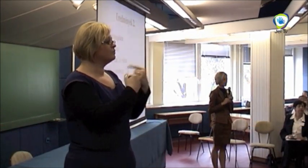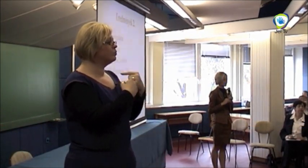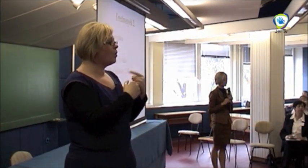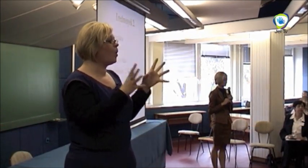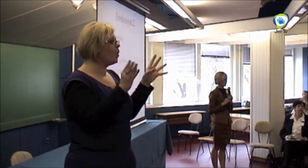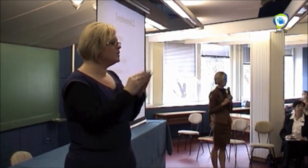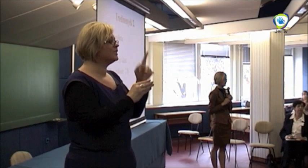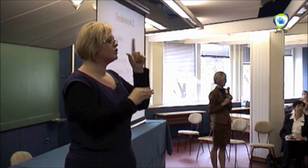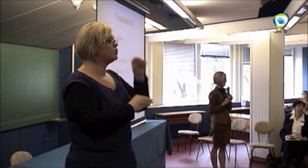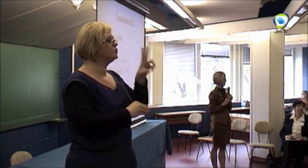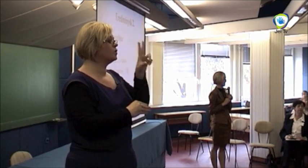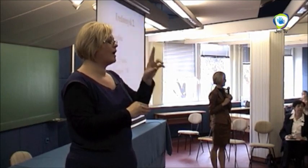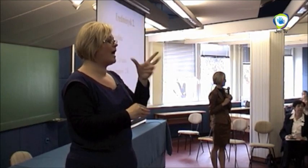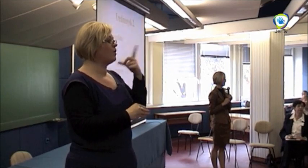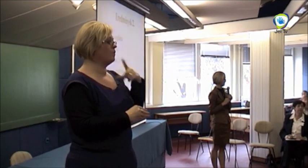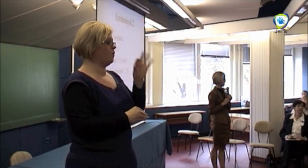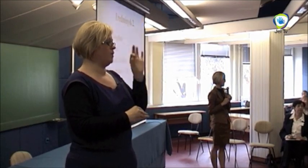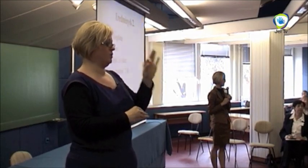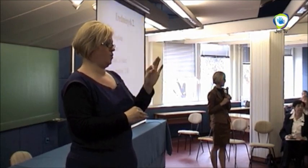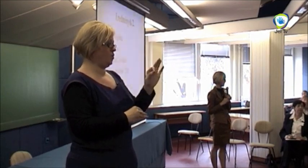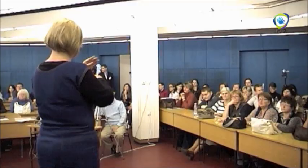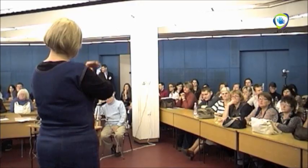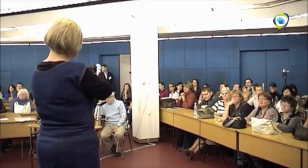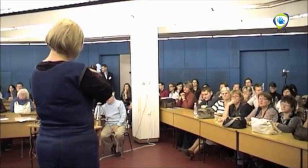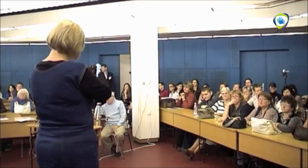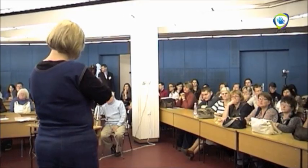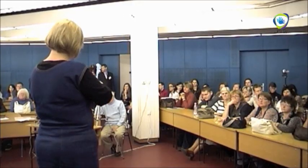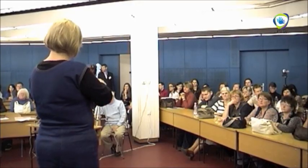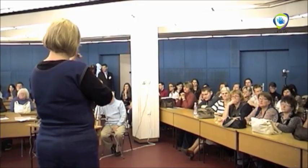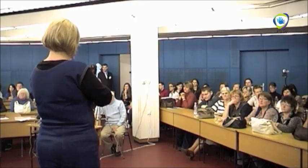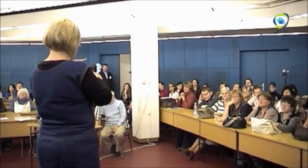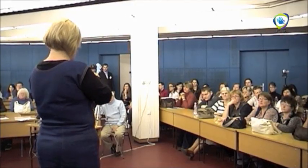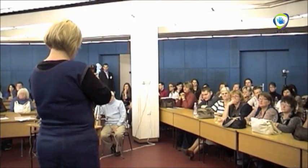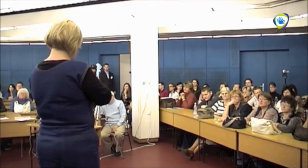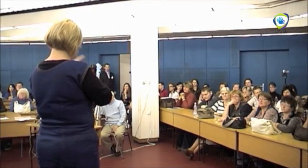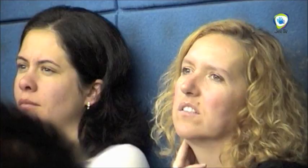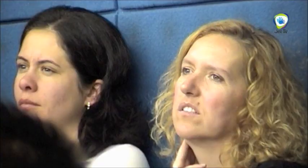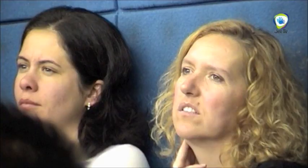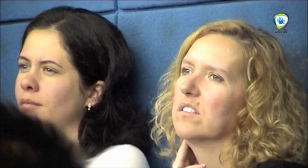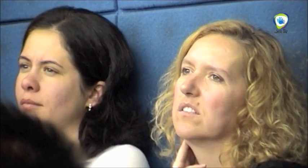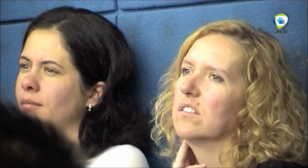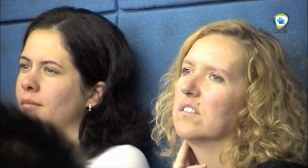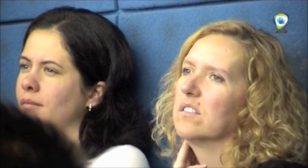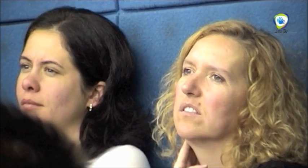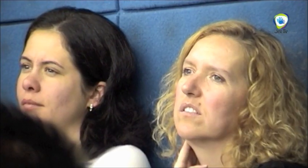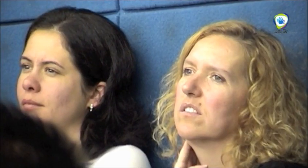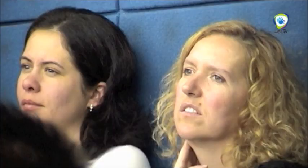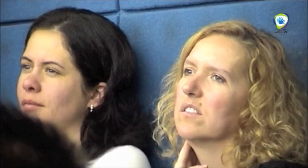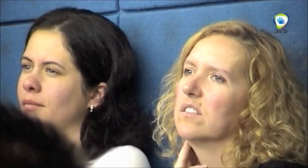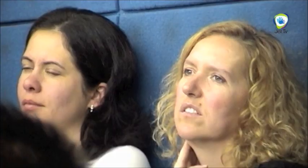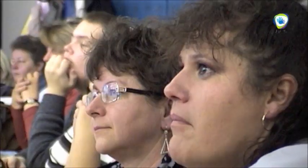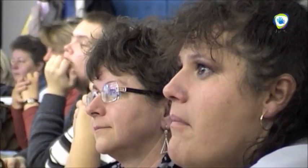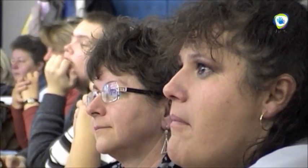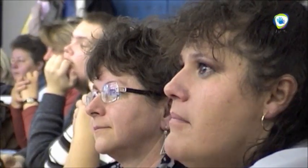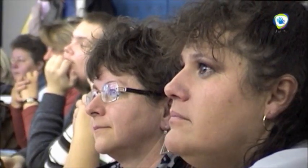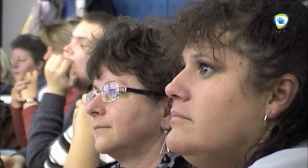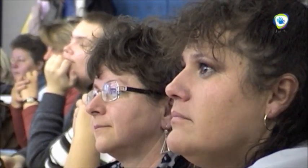Két fő volt az, aki eljött a 40%-ot. Tehát a célnyelvi megnyilatkozás. A szakmai vezetője koordinátor, hogy évről évre